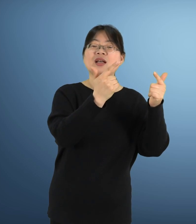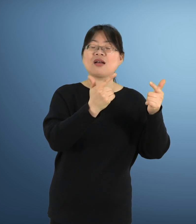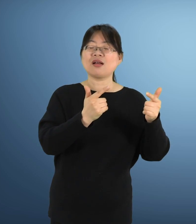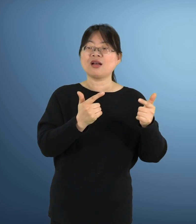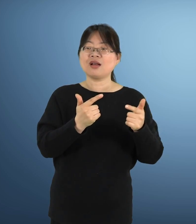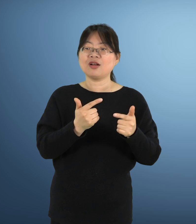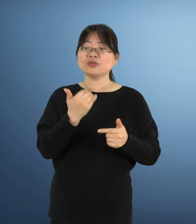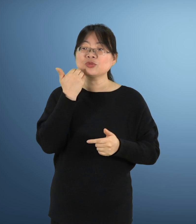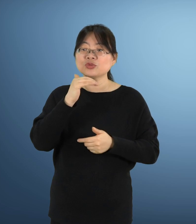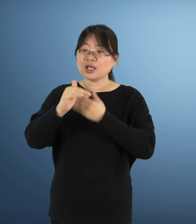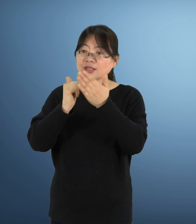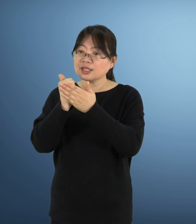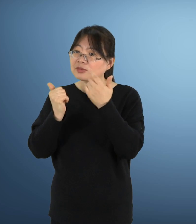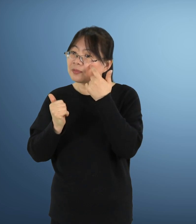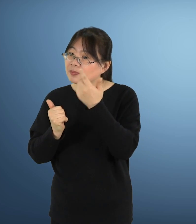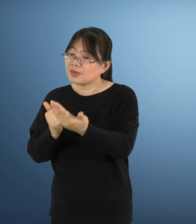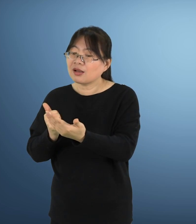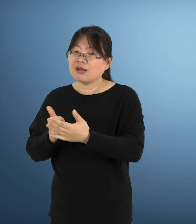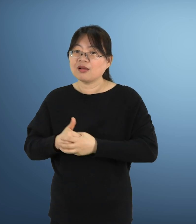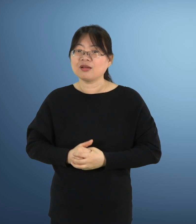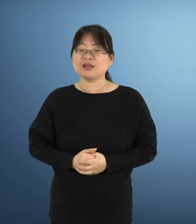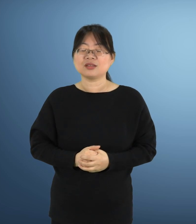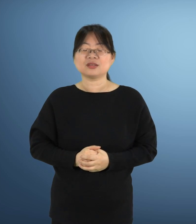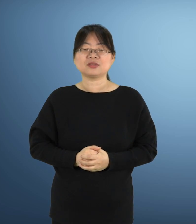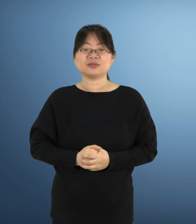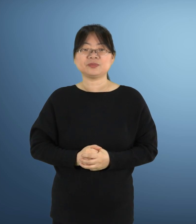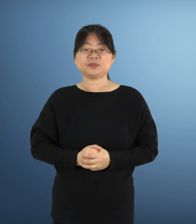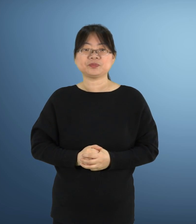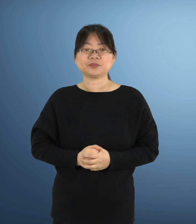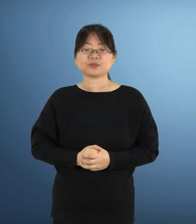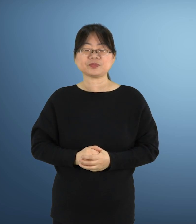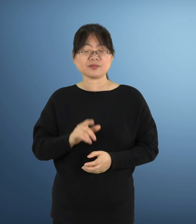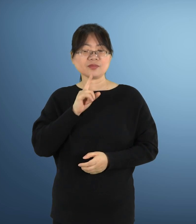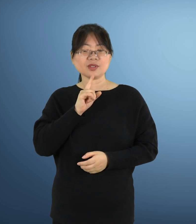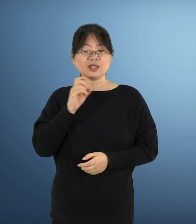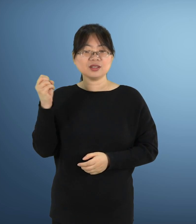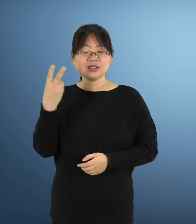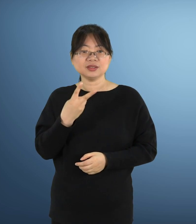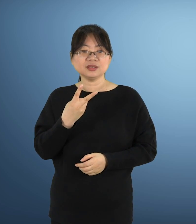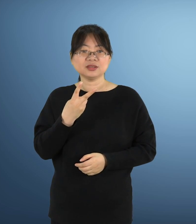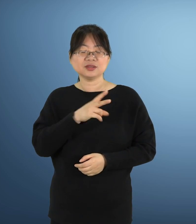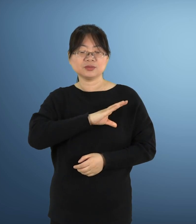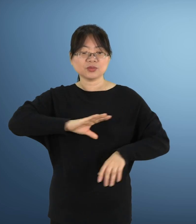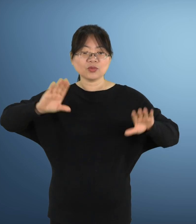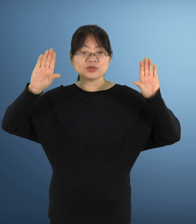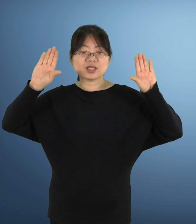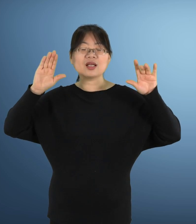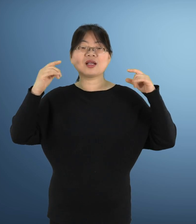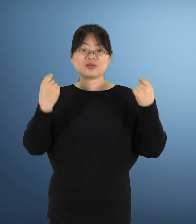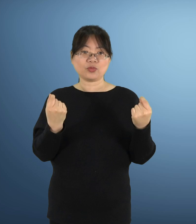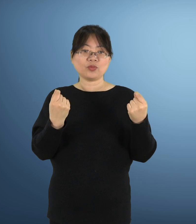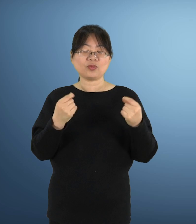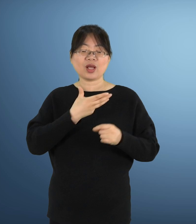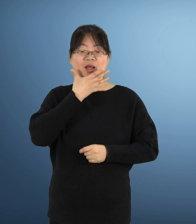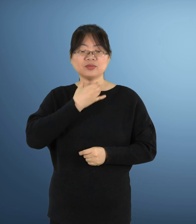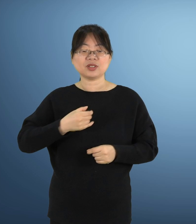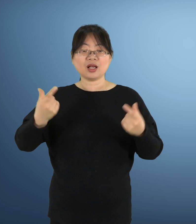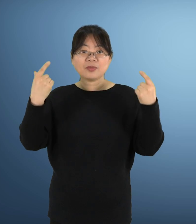어떤 자의 하나님이시라. 자, 그러면 이 말은 모세도